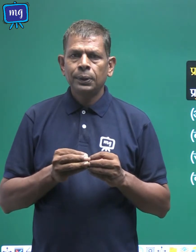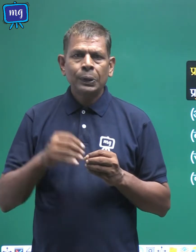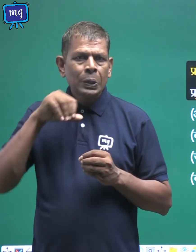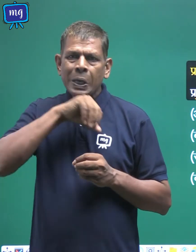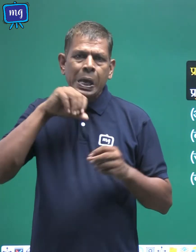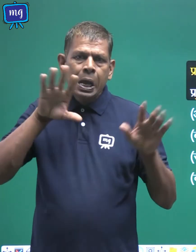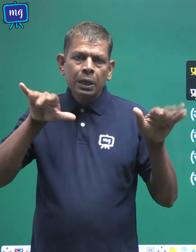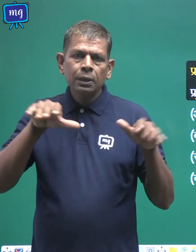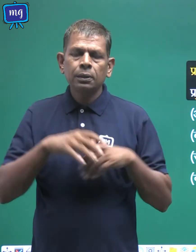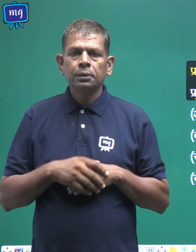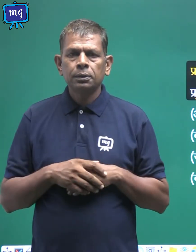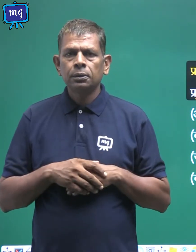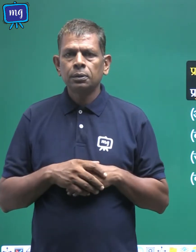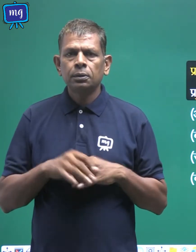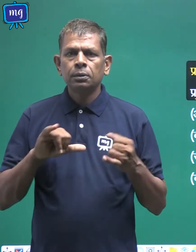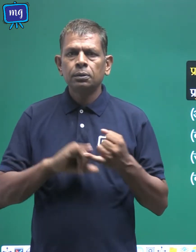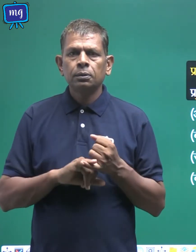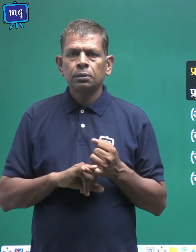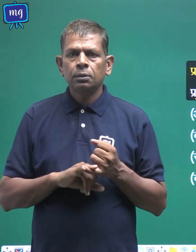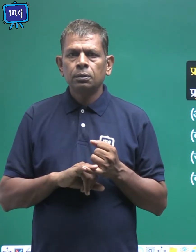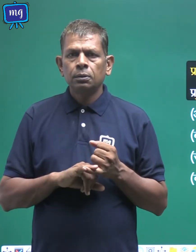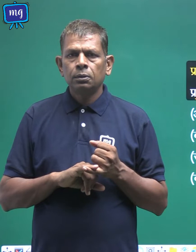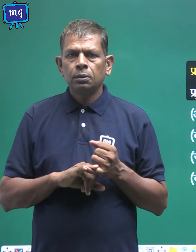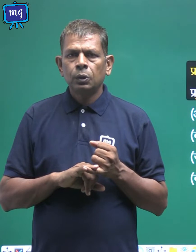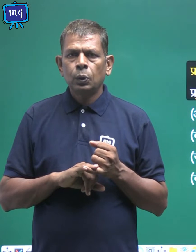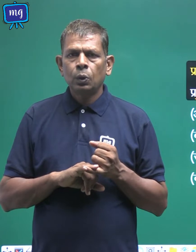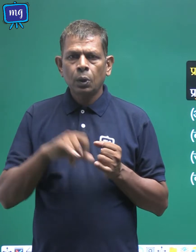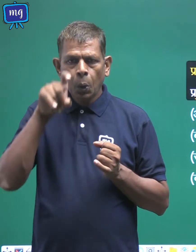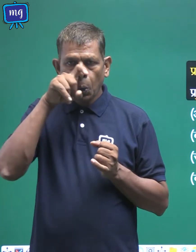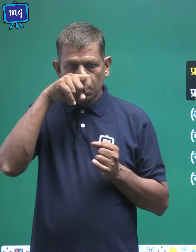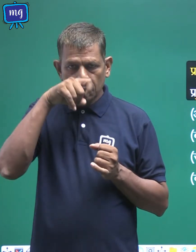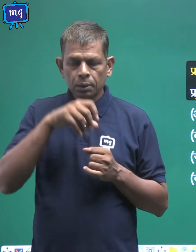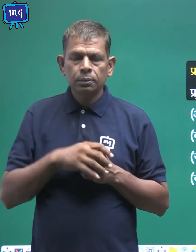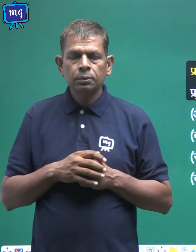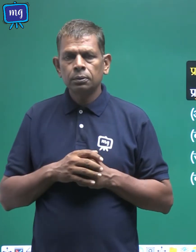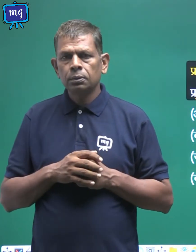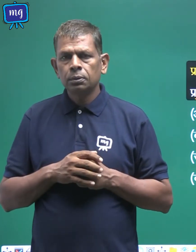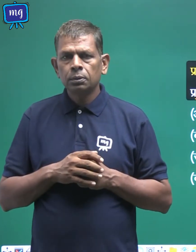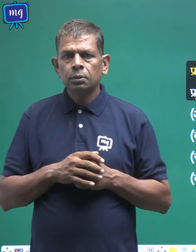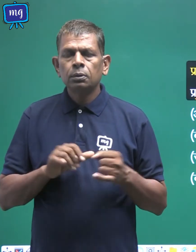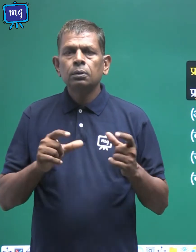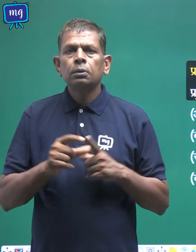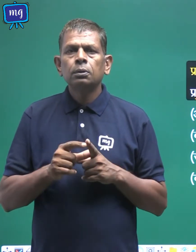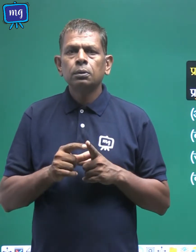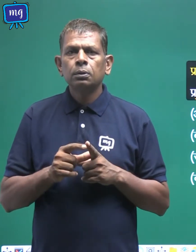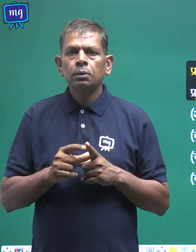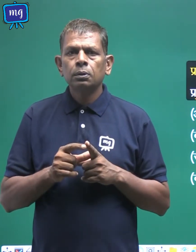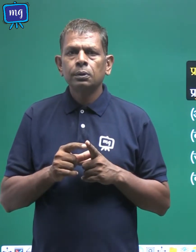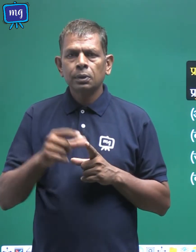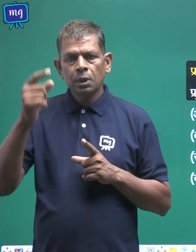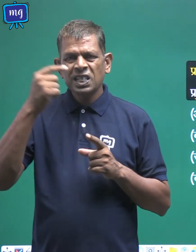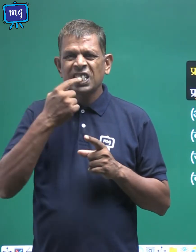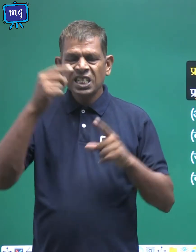मधुमक्खी, स तोता, द